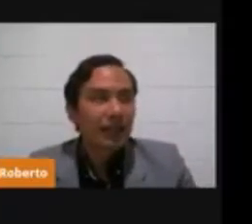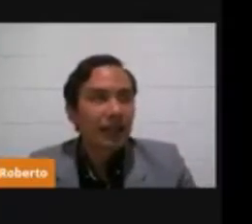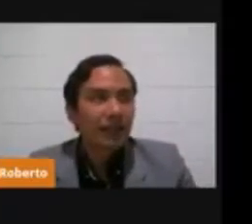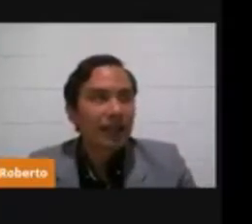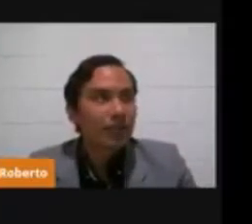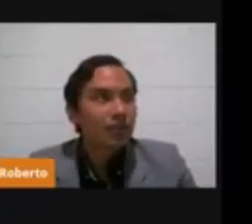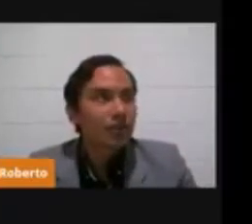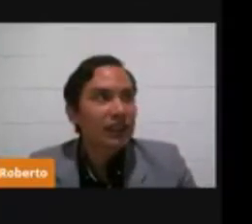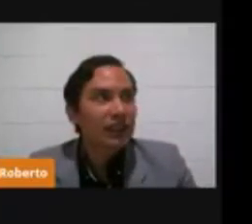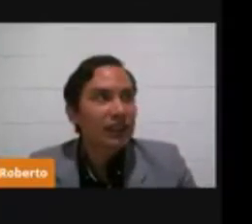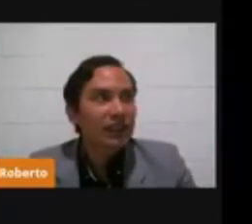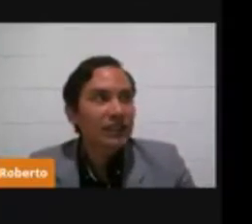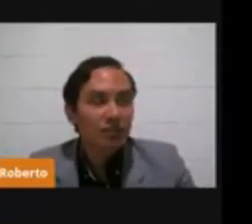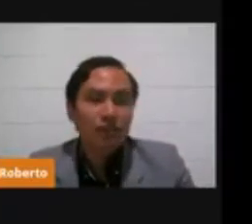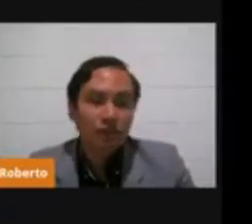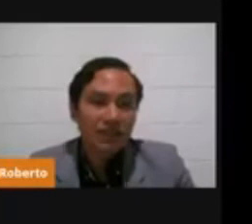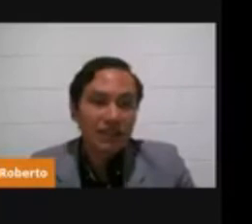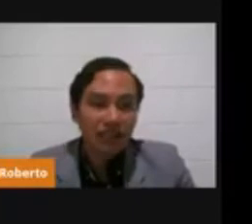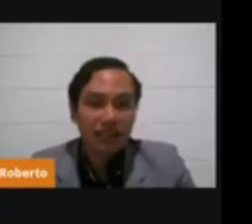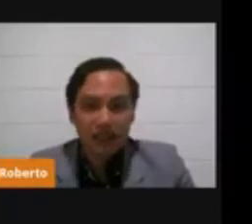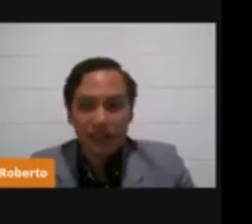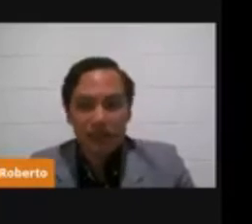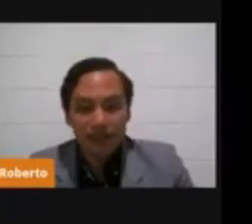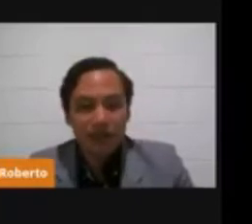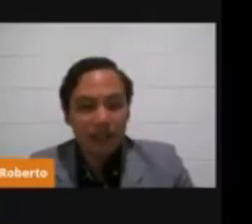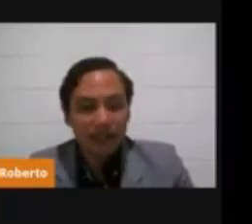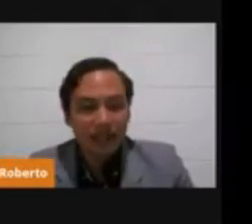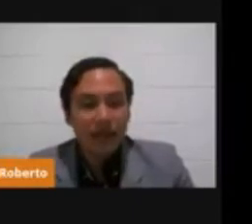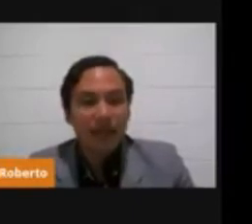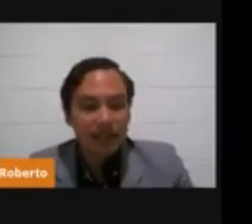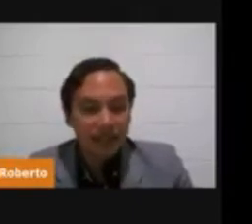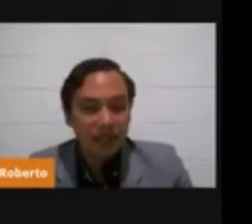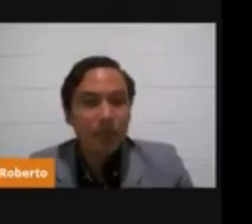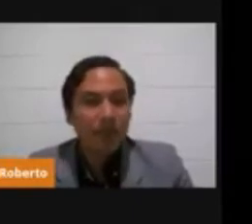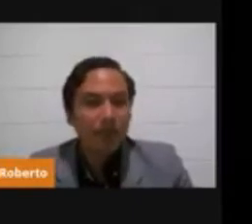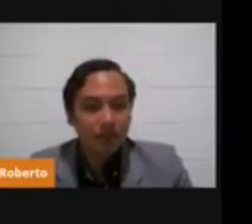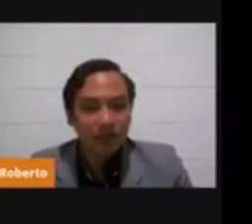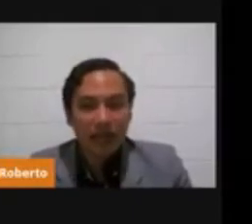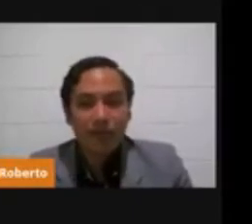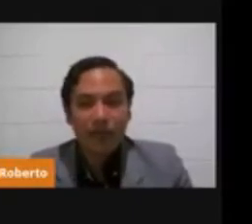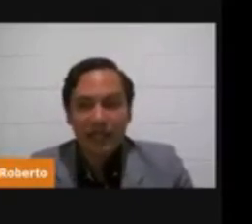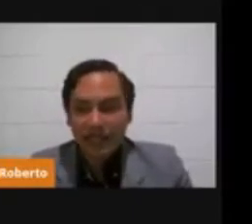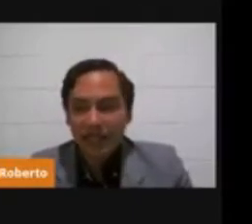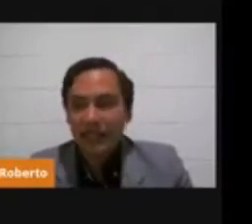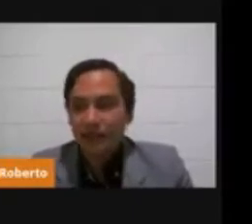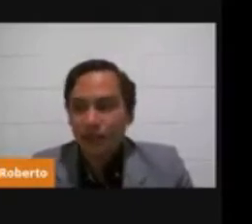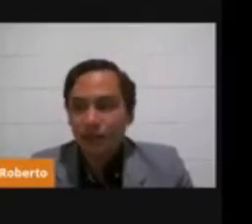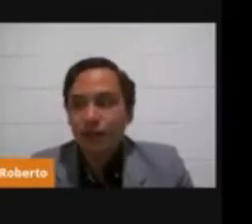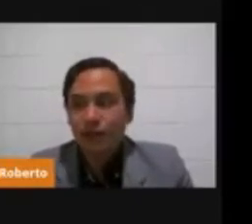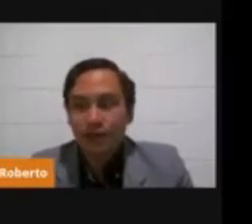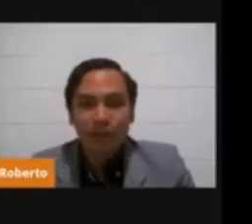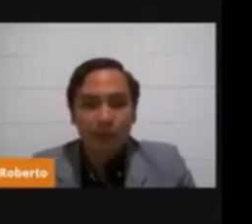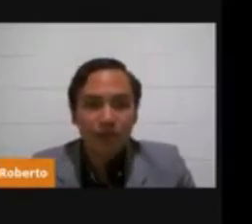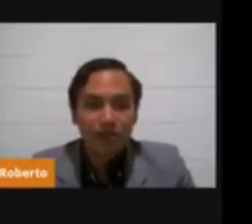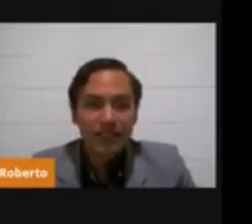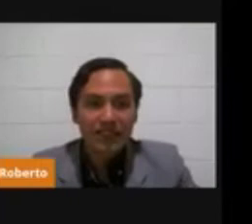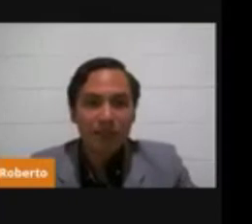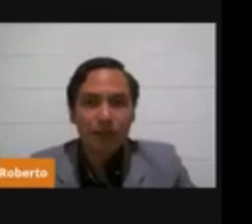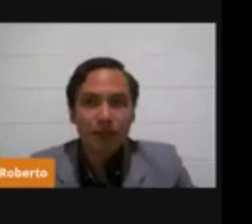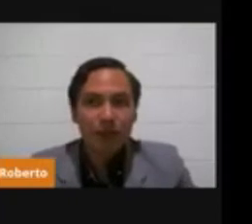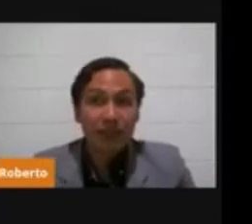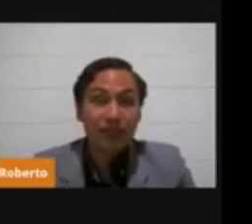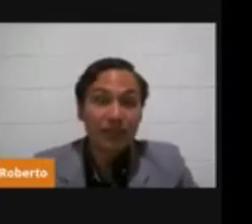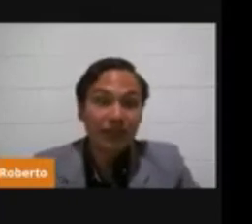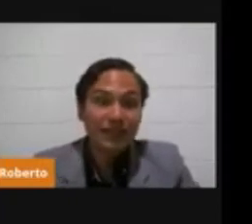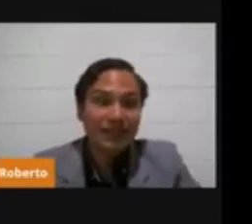decir, venimos y decimos, no, está bien que las personas sordas participen, pueden votar, pueden hacer esto y lo otro, pero muchas veces